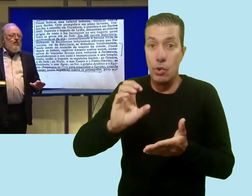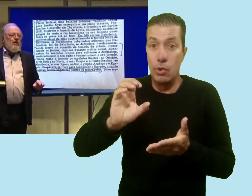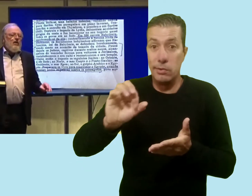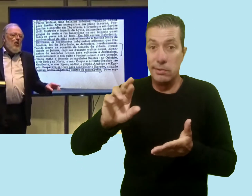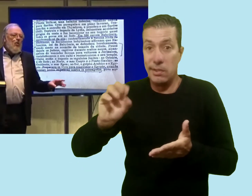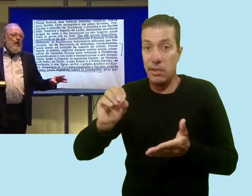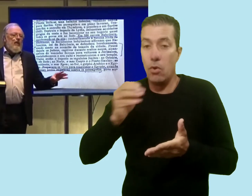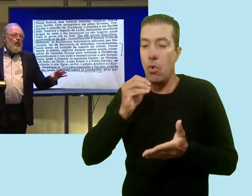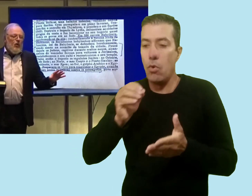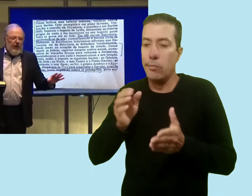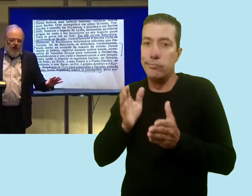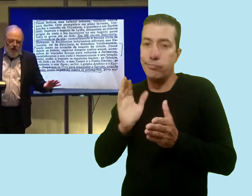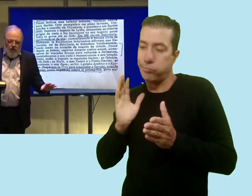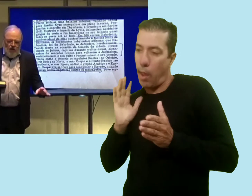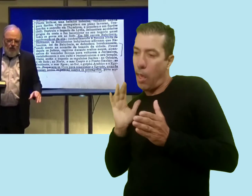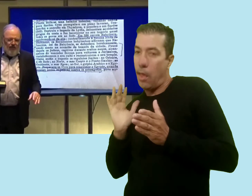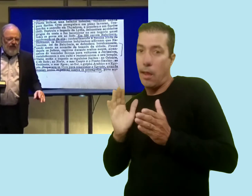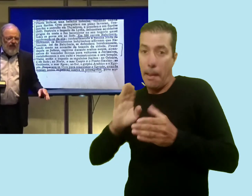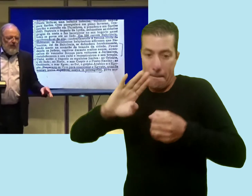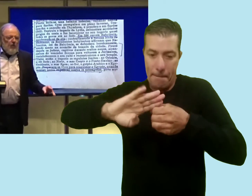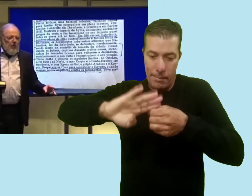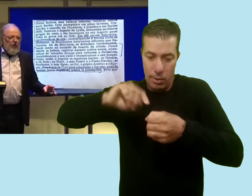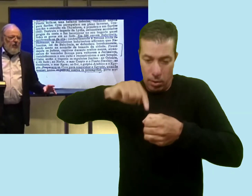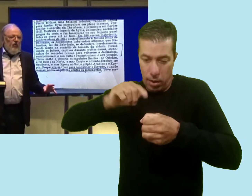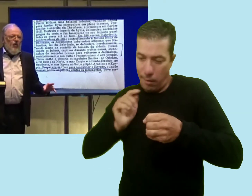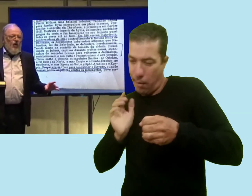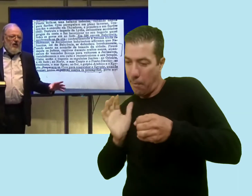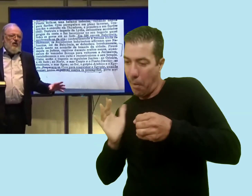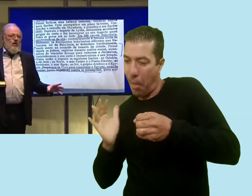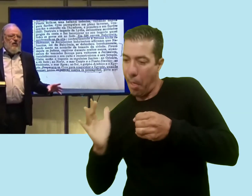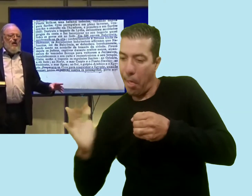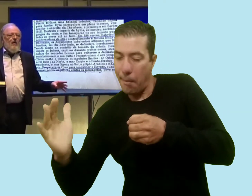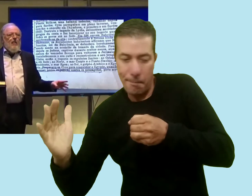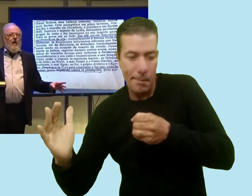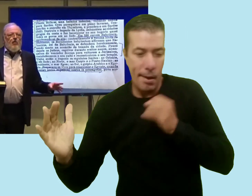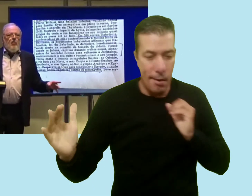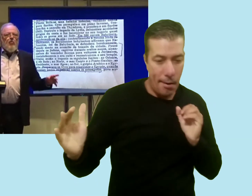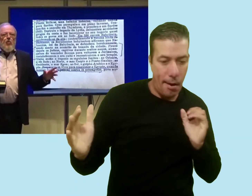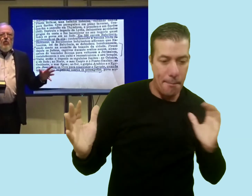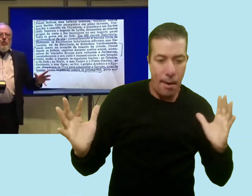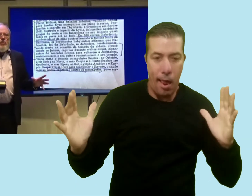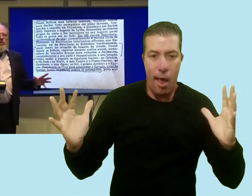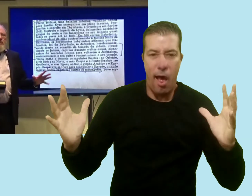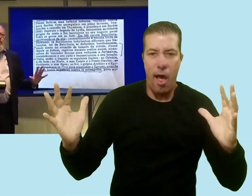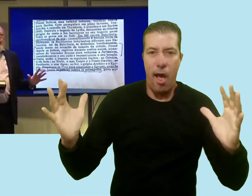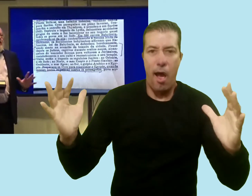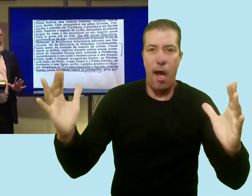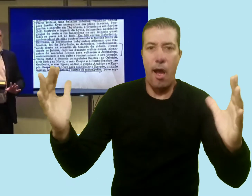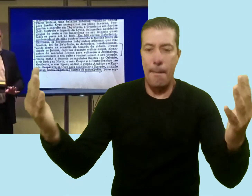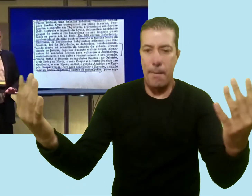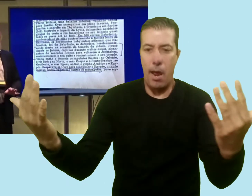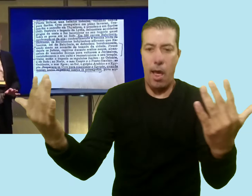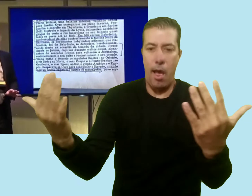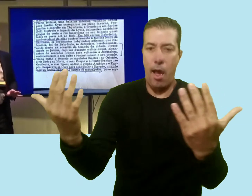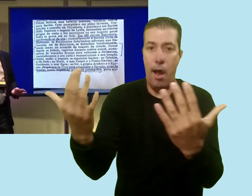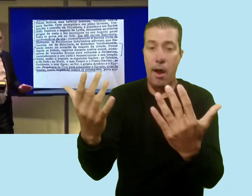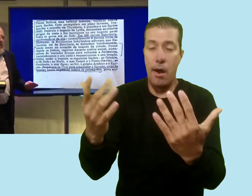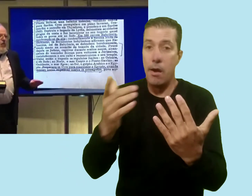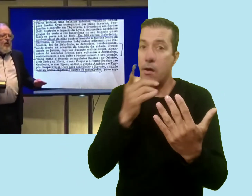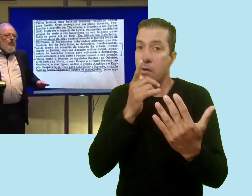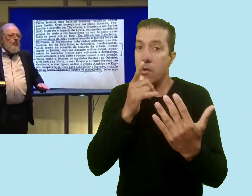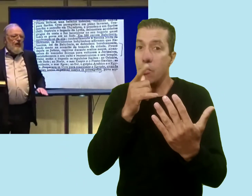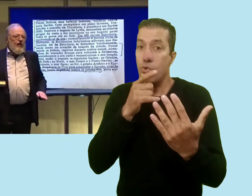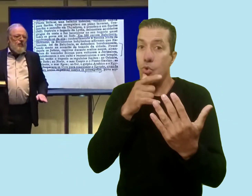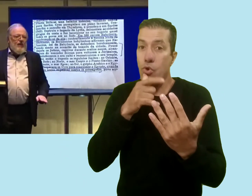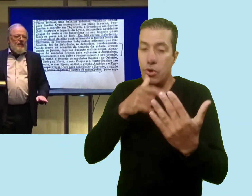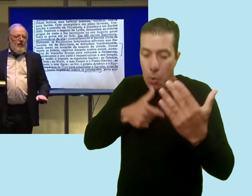Ciro cercou Babilônia, uma cidade muito forte, com muros impenetráveis, o